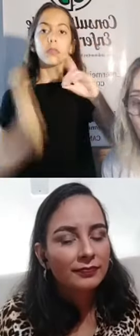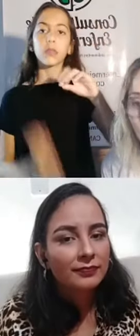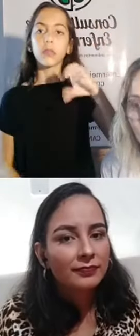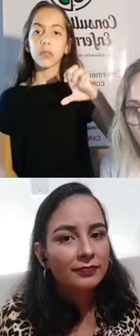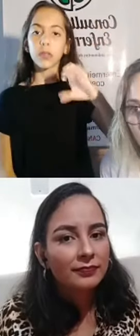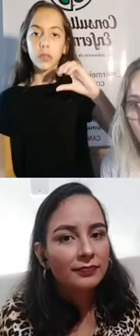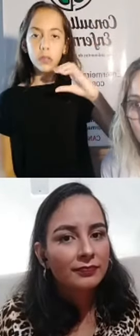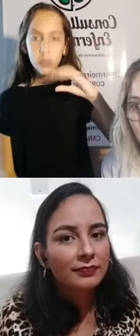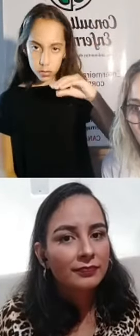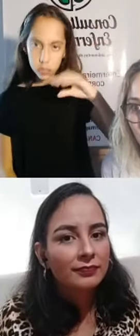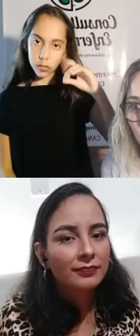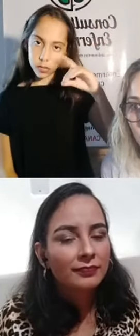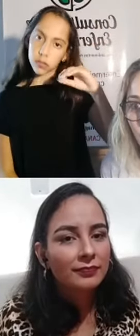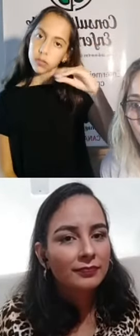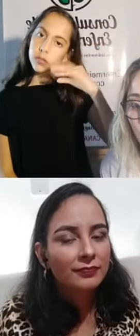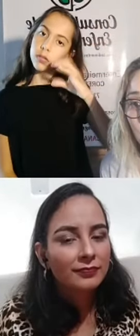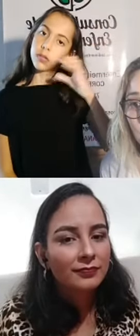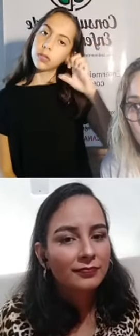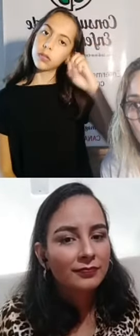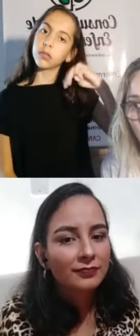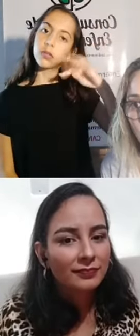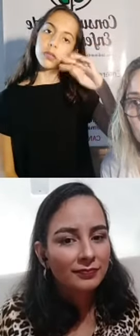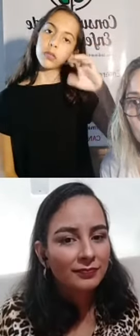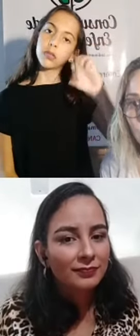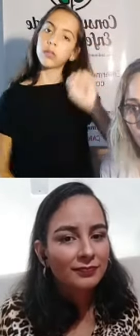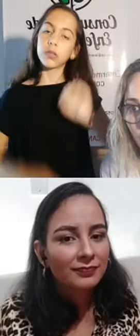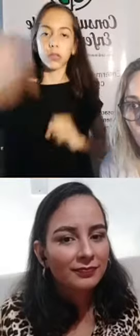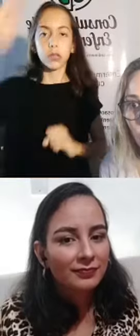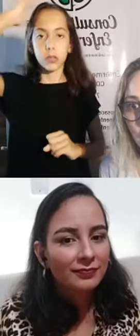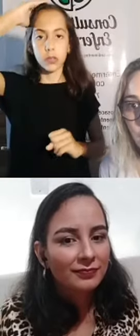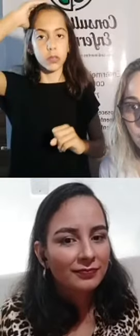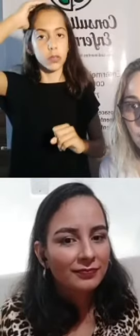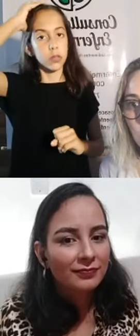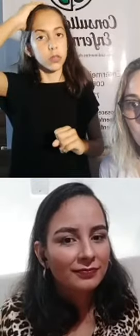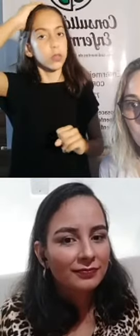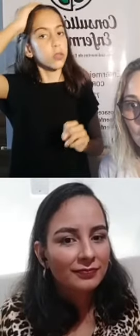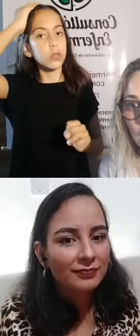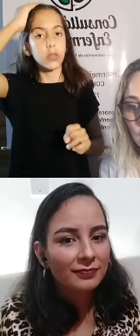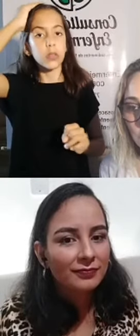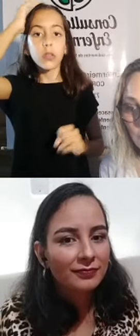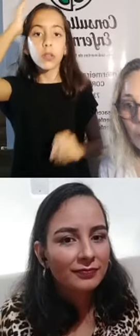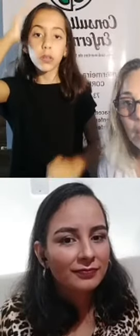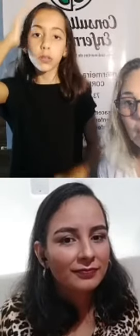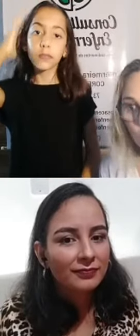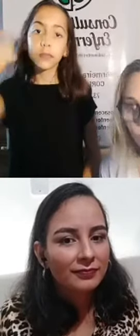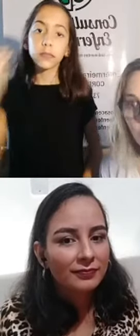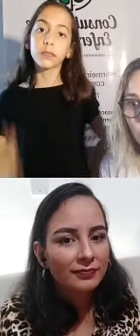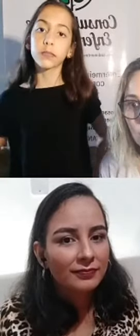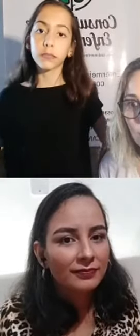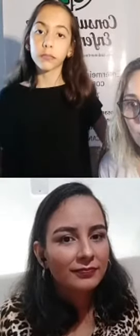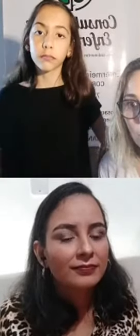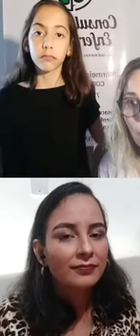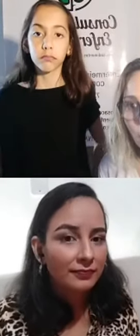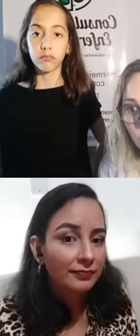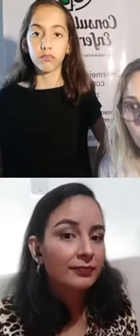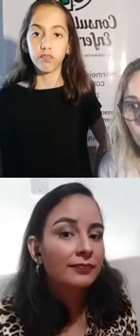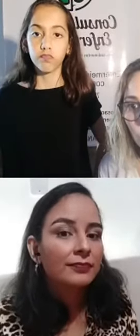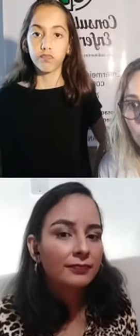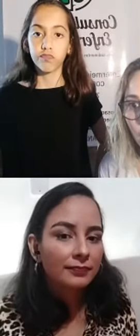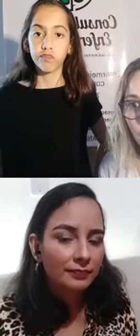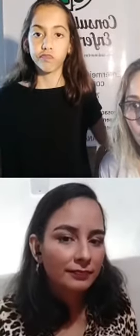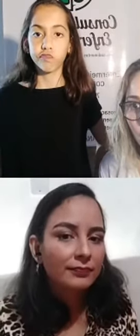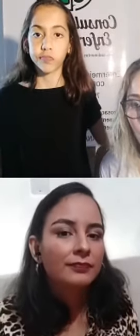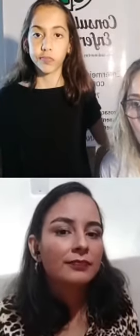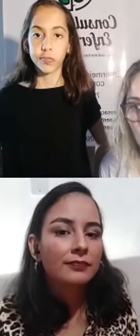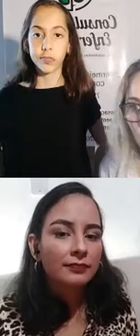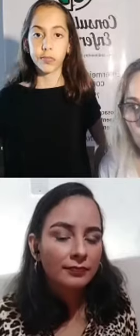de caminhos a serem seguidos e tentar juntos criarem um mecanismo que amenize um pouco esse impacto,